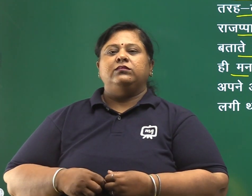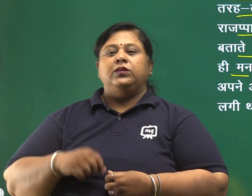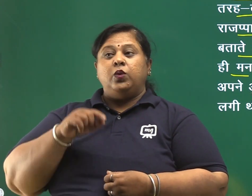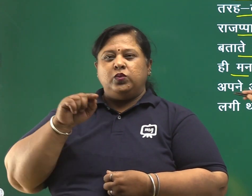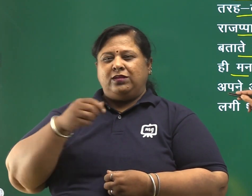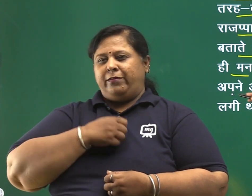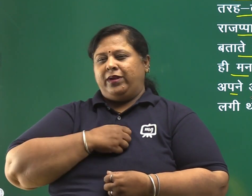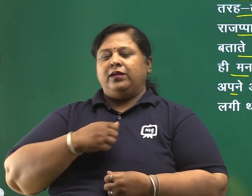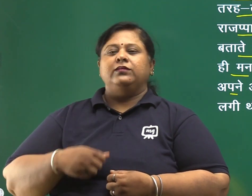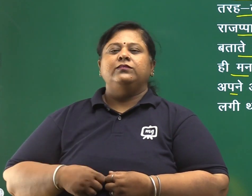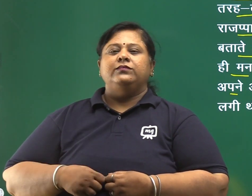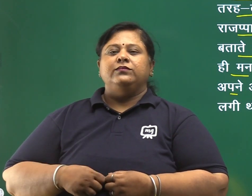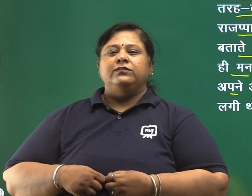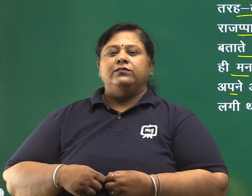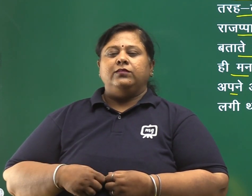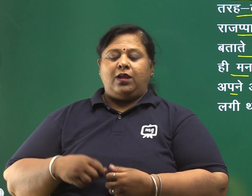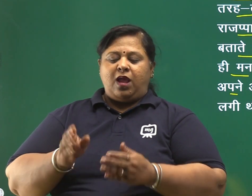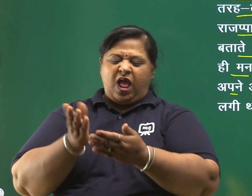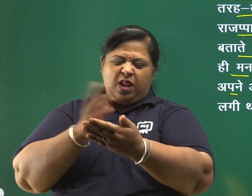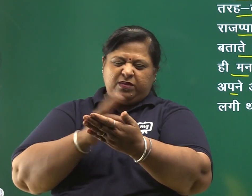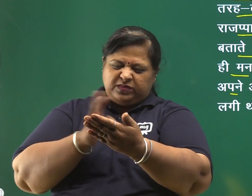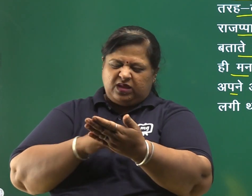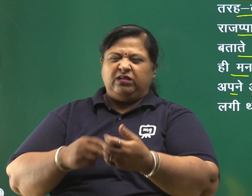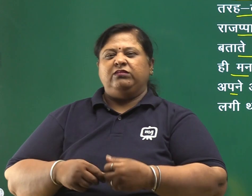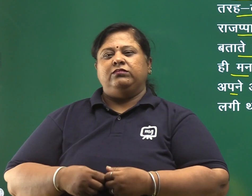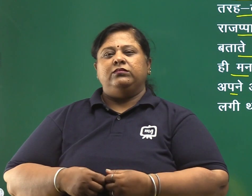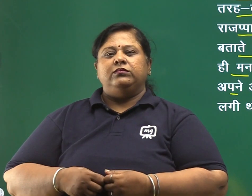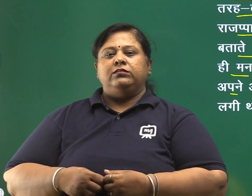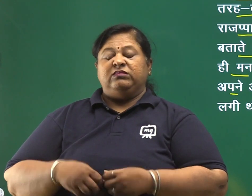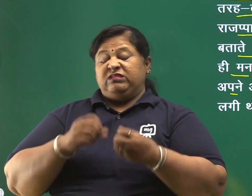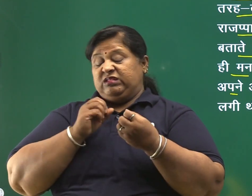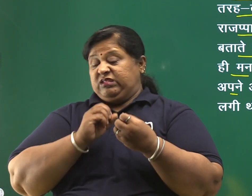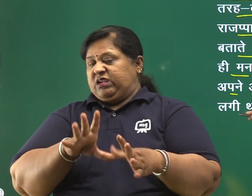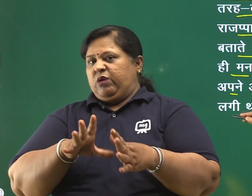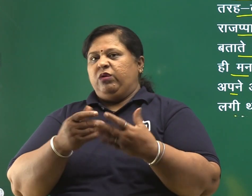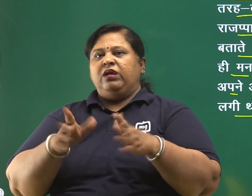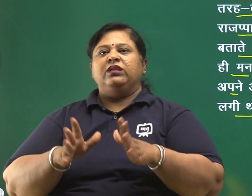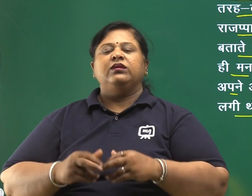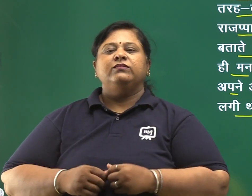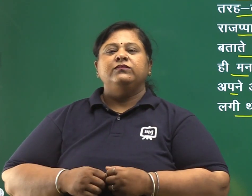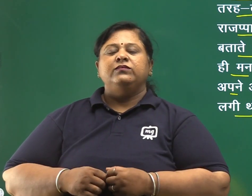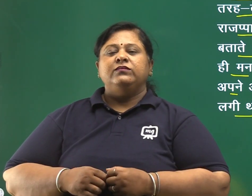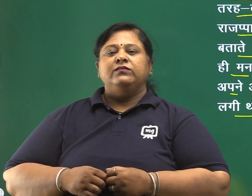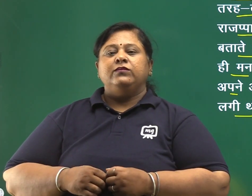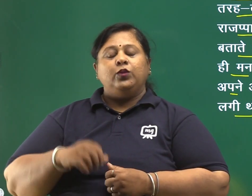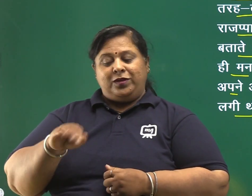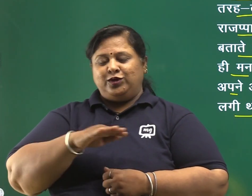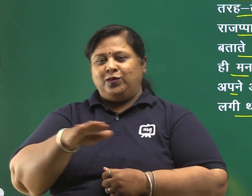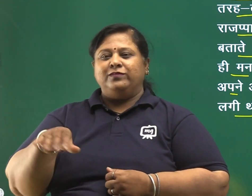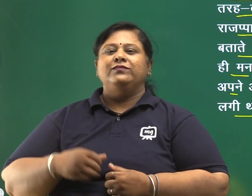उसे अपने एल्बम से ही चीड़ होने लगी थी। तो